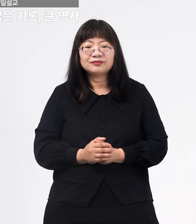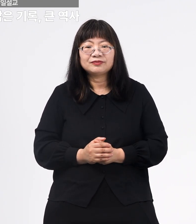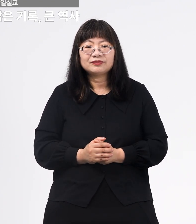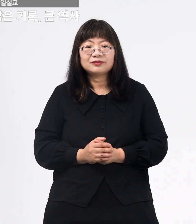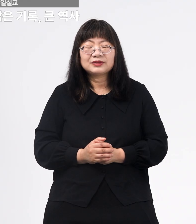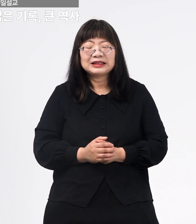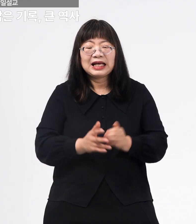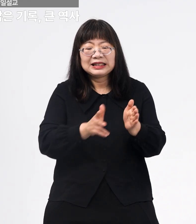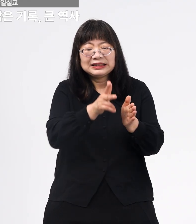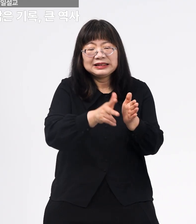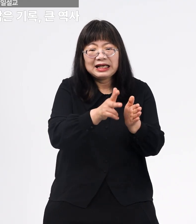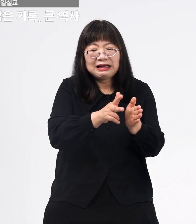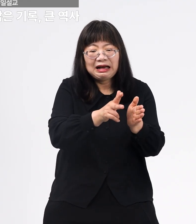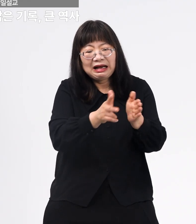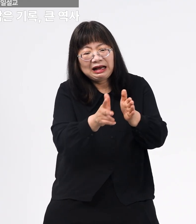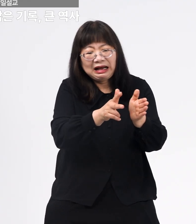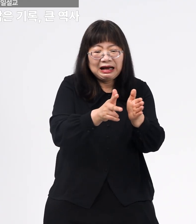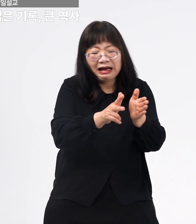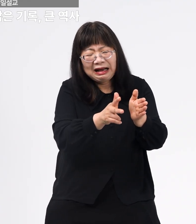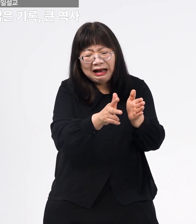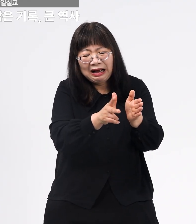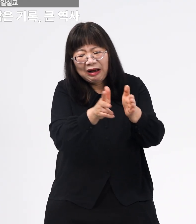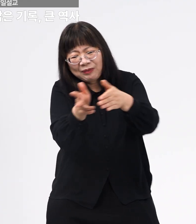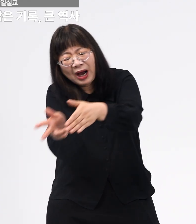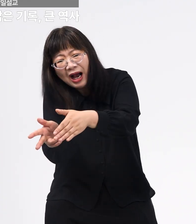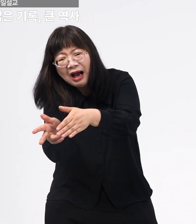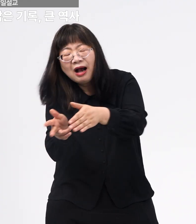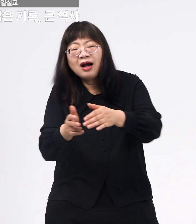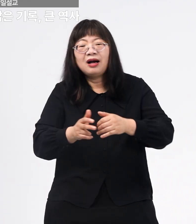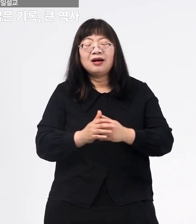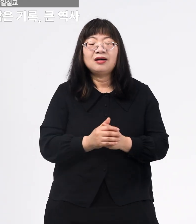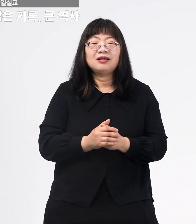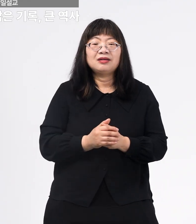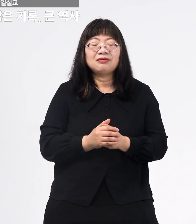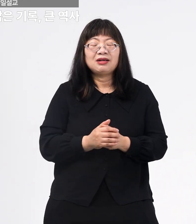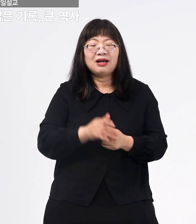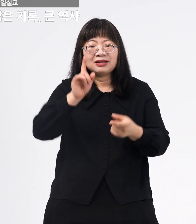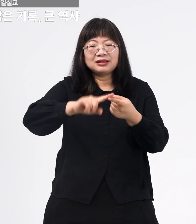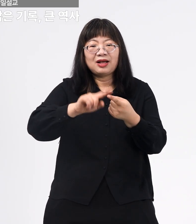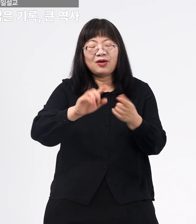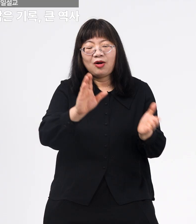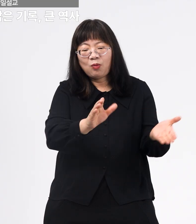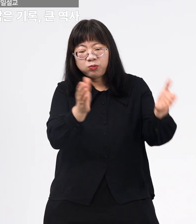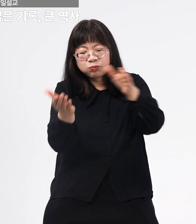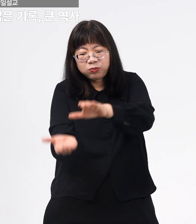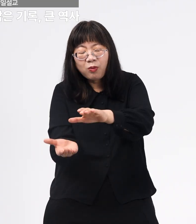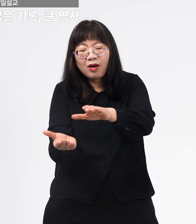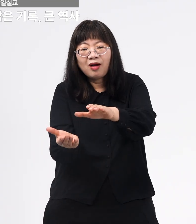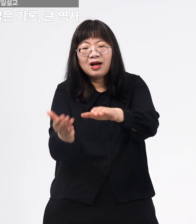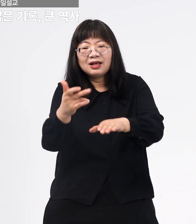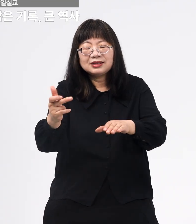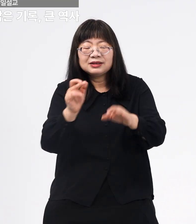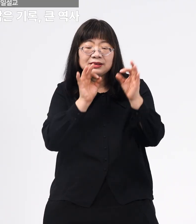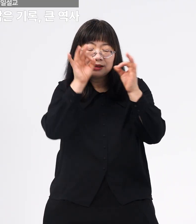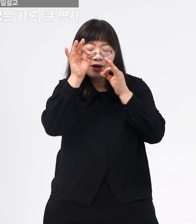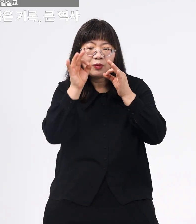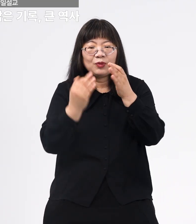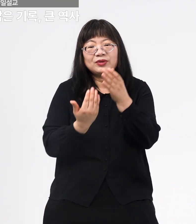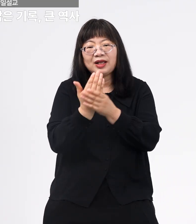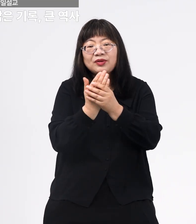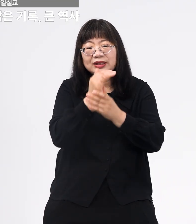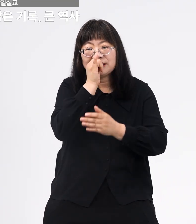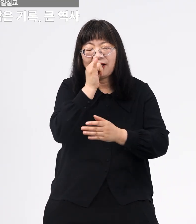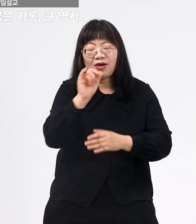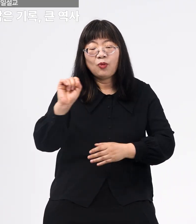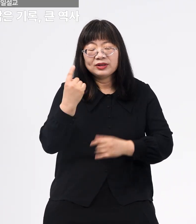흔들리면서 기차가 탈선이 되고 맨양이 그대로 엎어지면서 대형 사고가